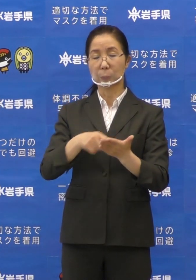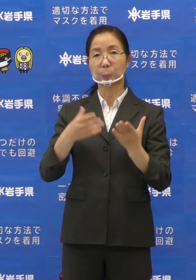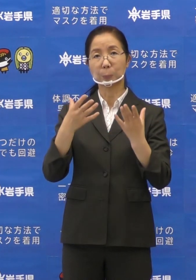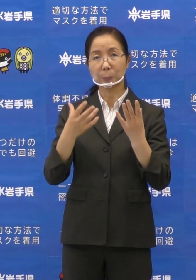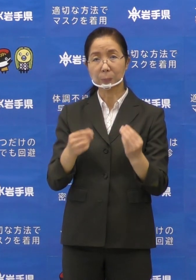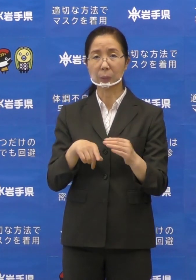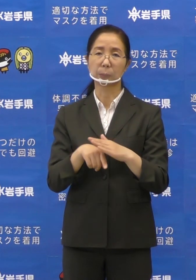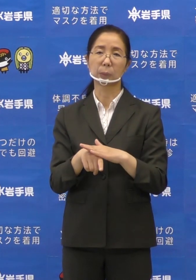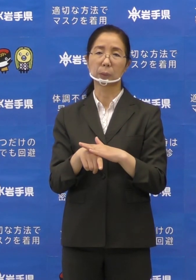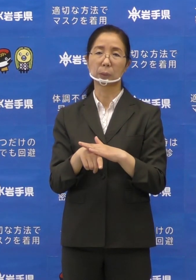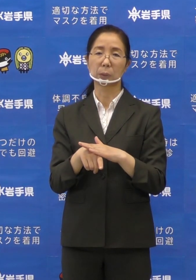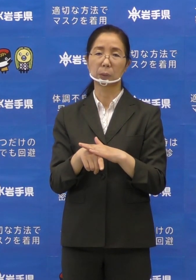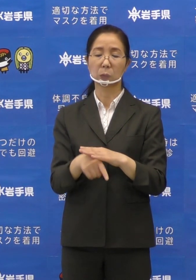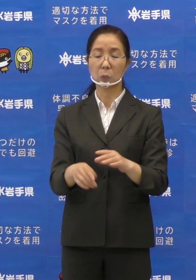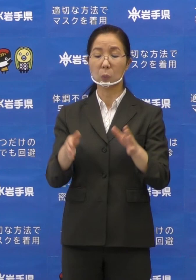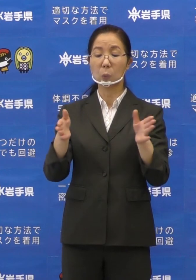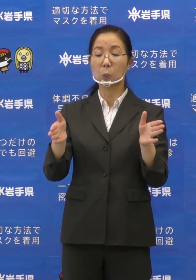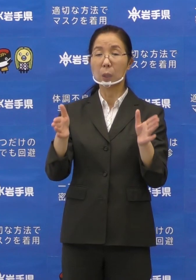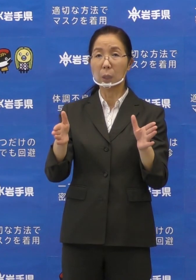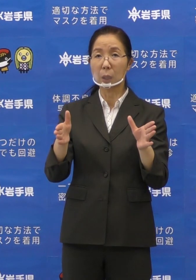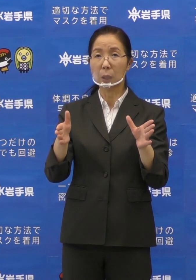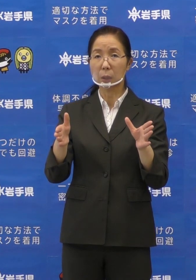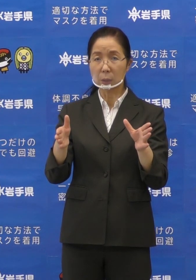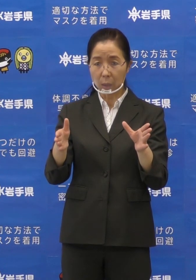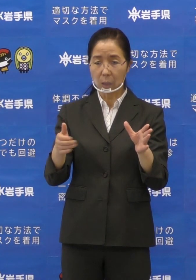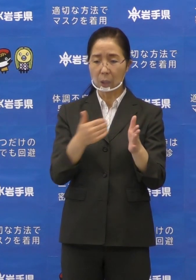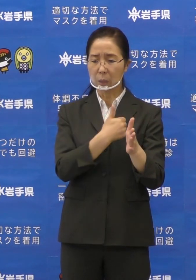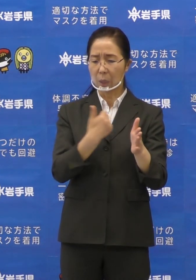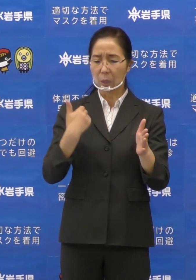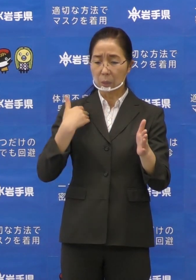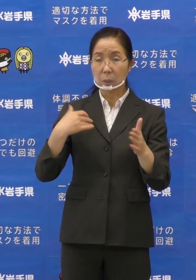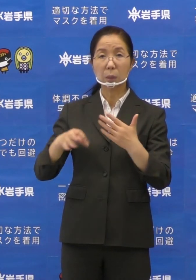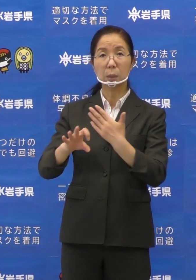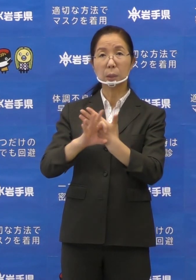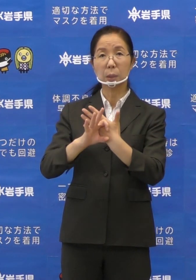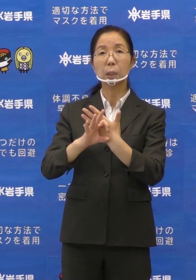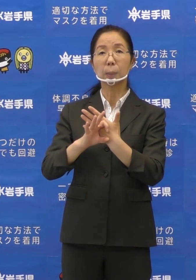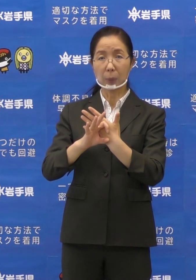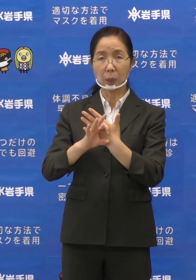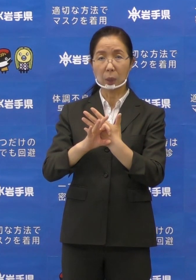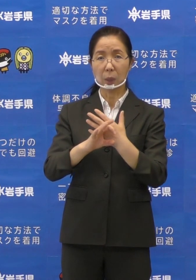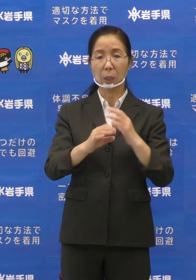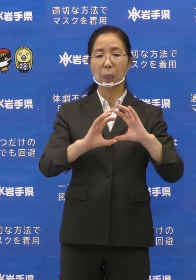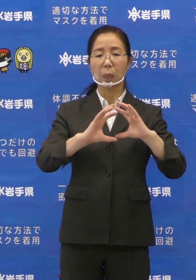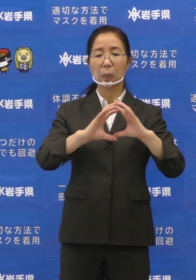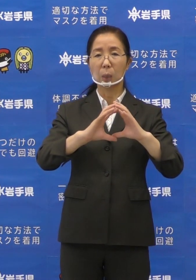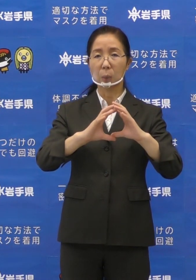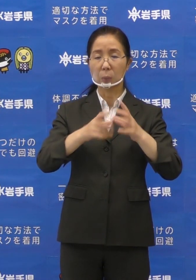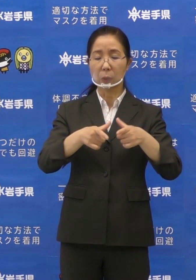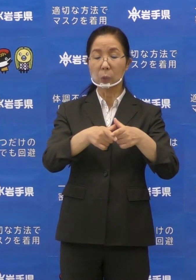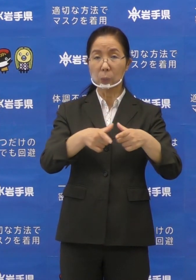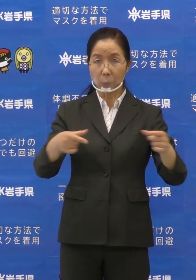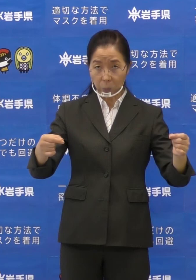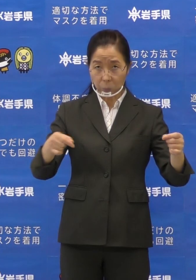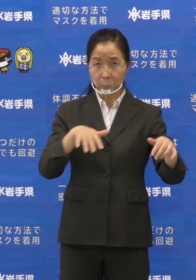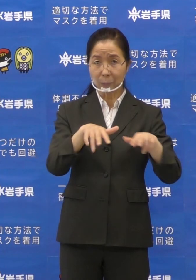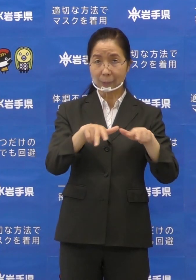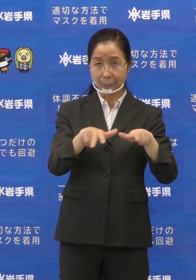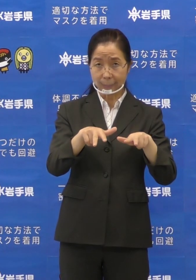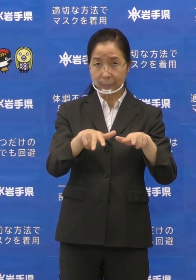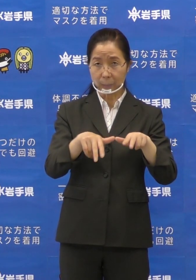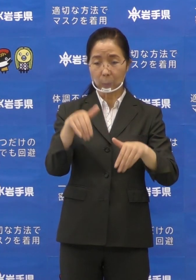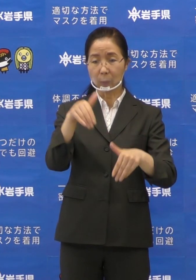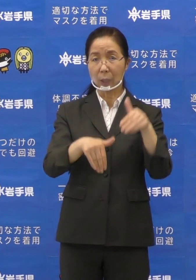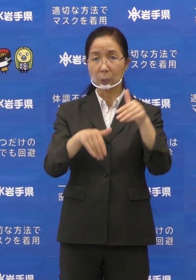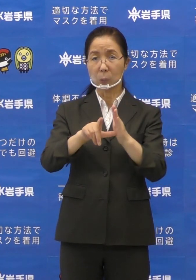そしてそういう枠組みがきちっとできればあの国政選挙っていうのはあの岩手においても